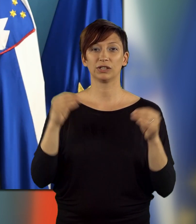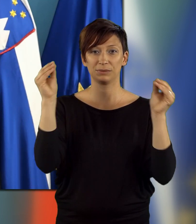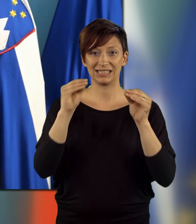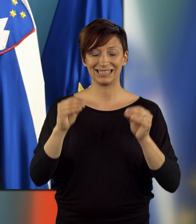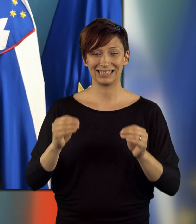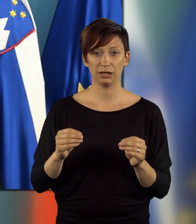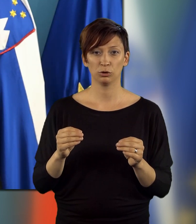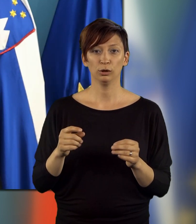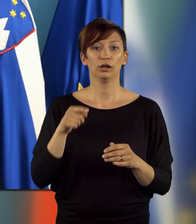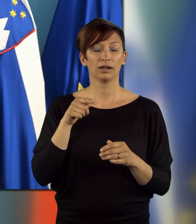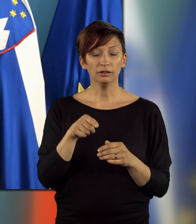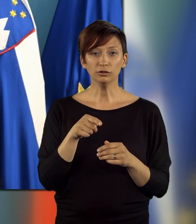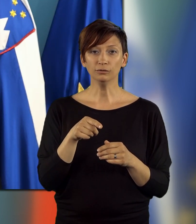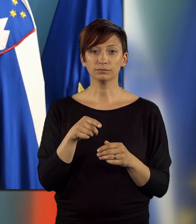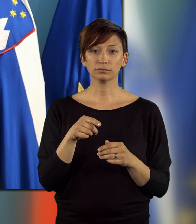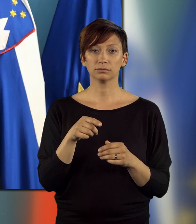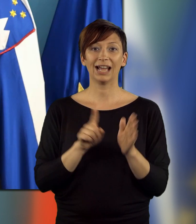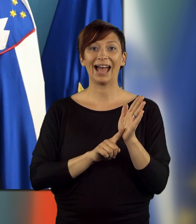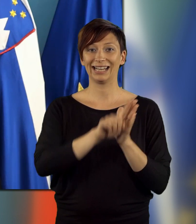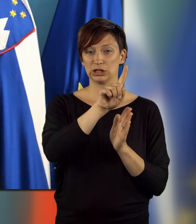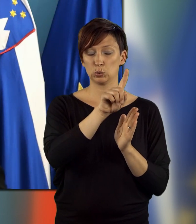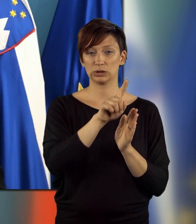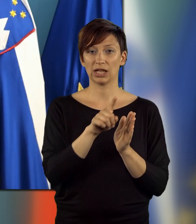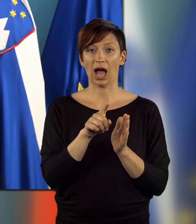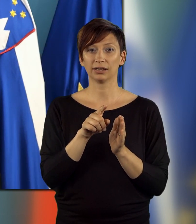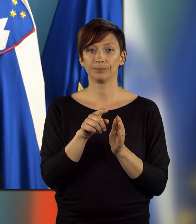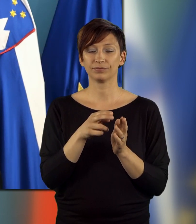sistemu, ker je to rezultat